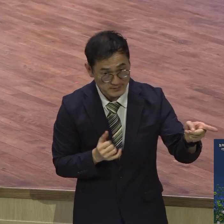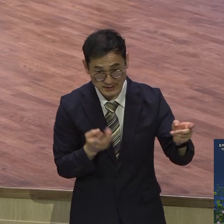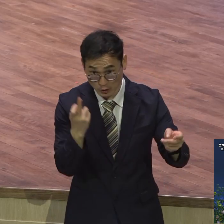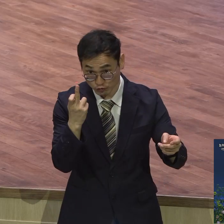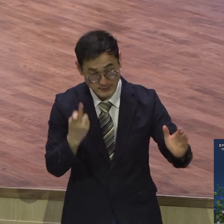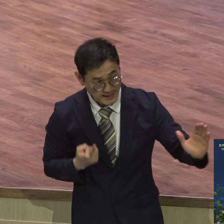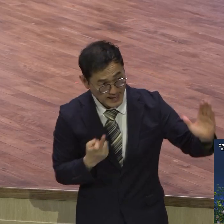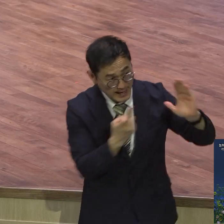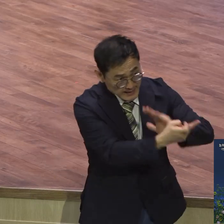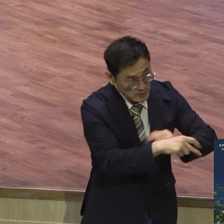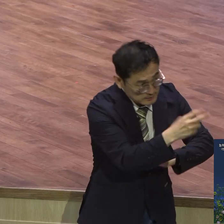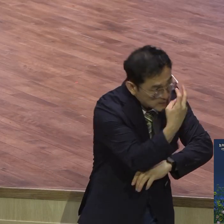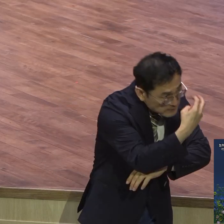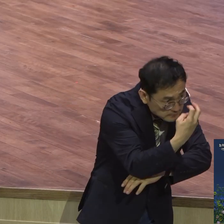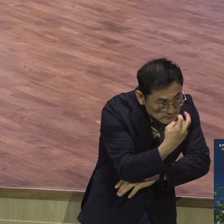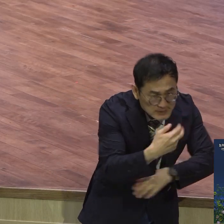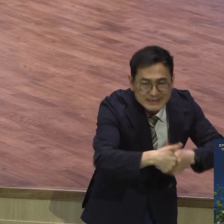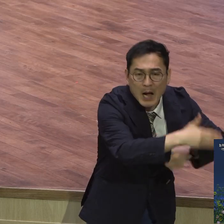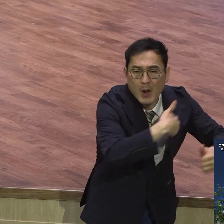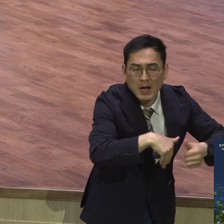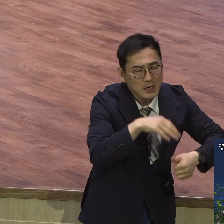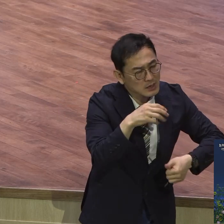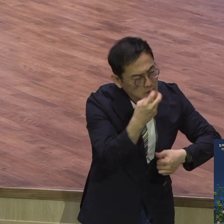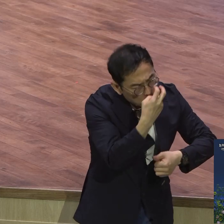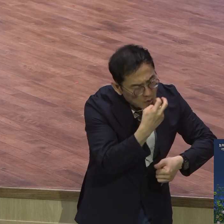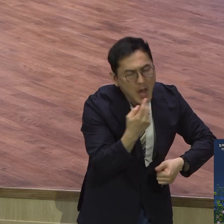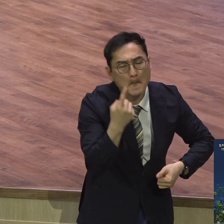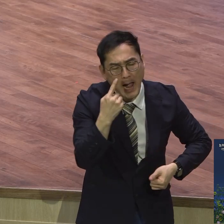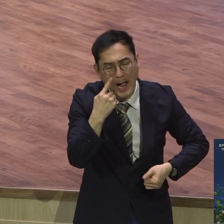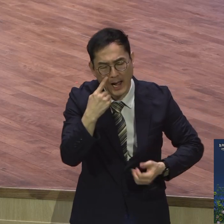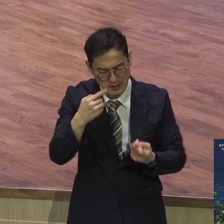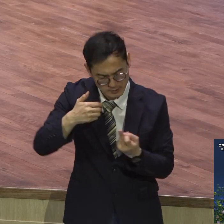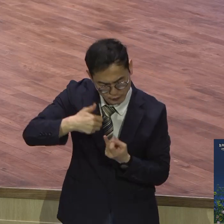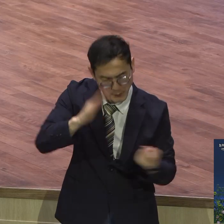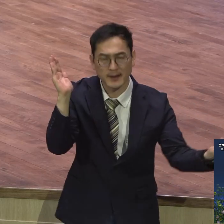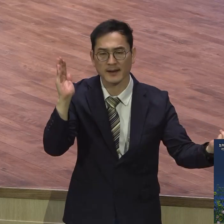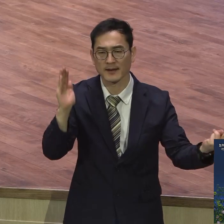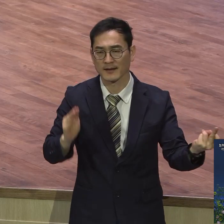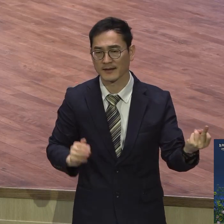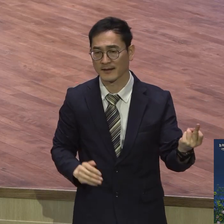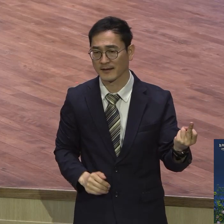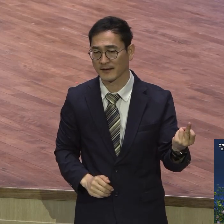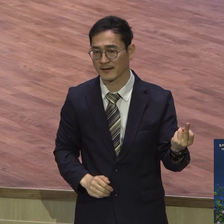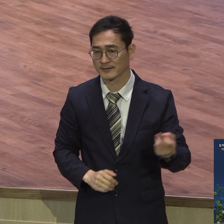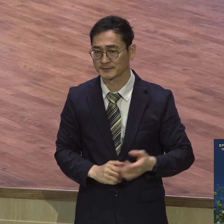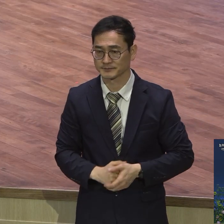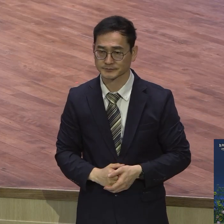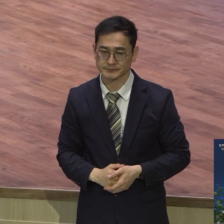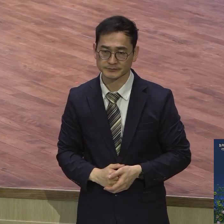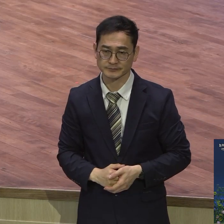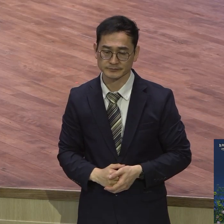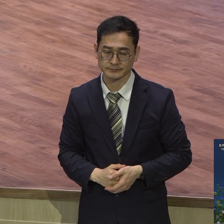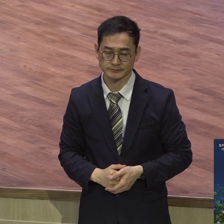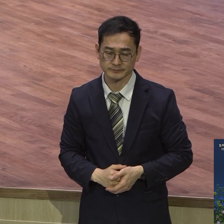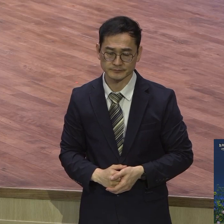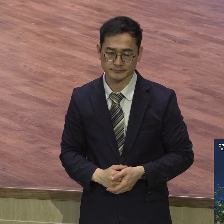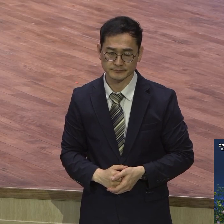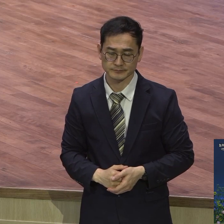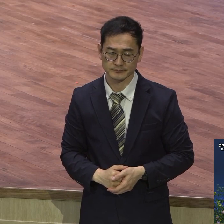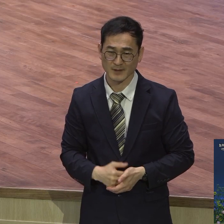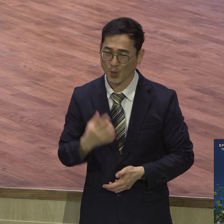가난이 어떤 곳인가? 정탐하러 정탐꾼들을 그렇게 파견했습니다. 사실 이렇게 할